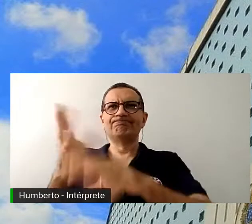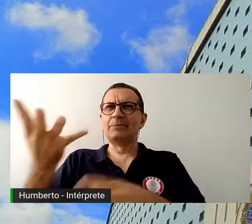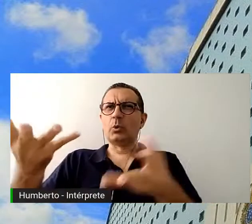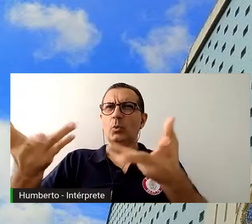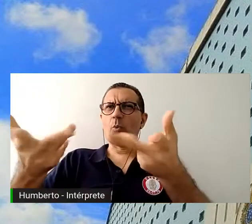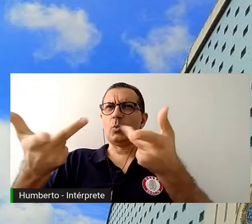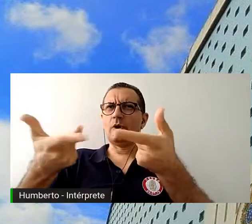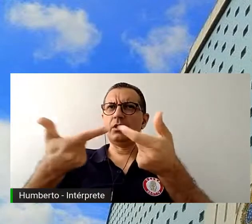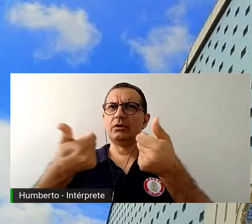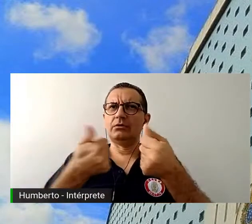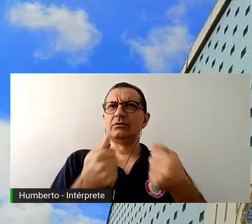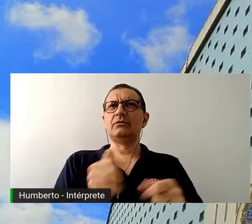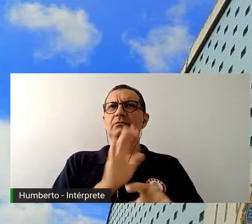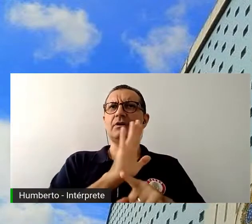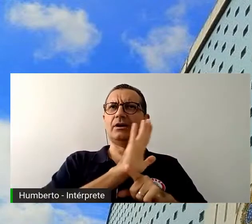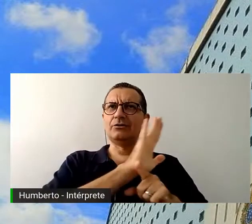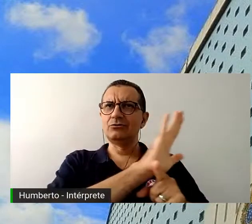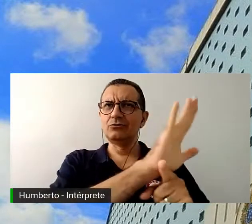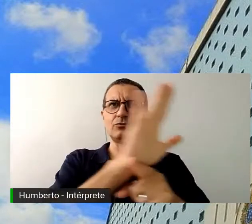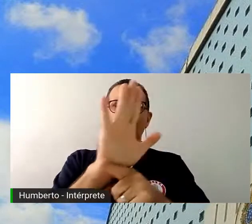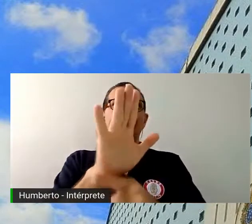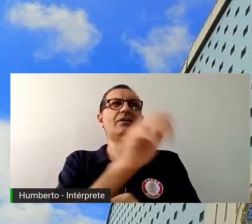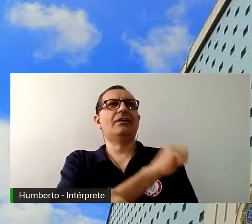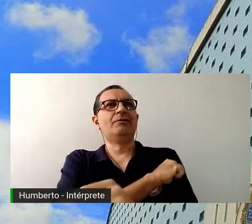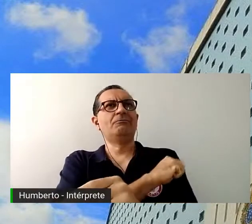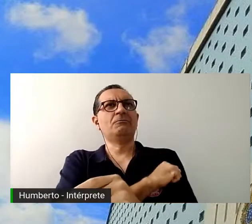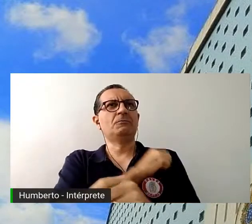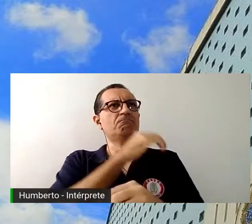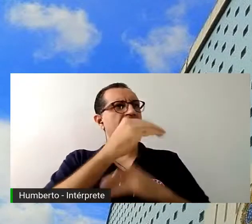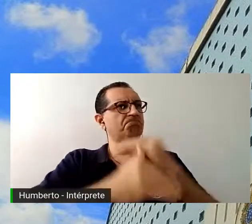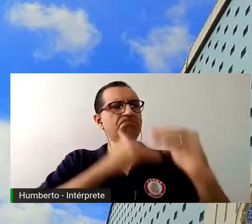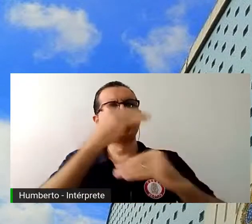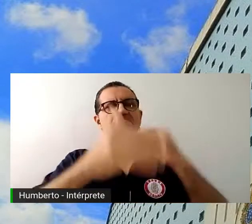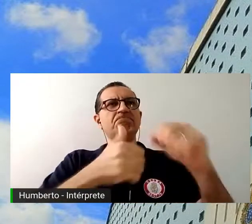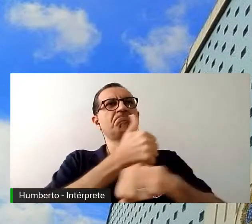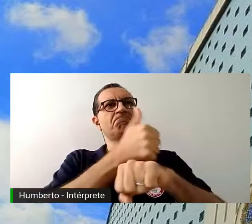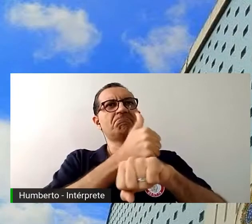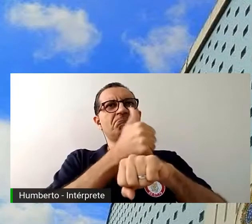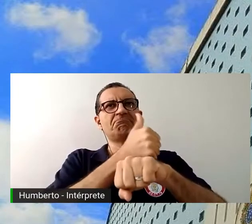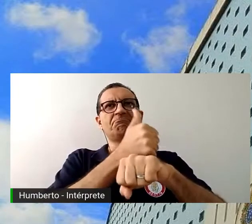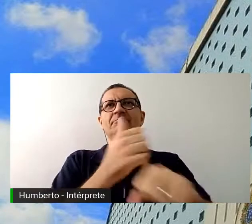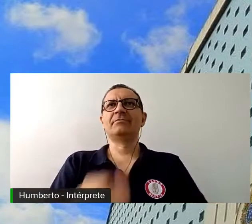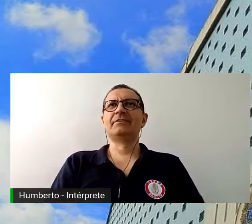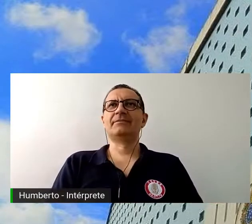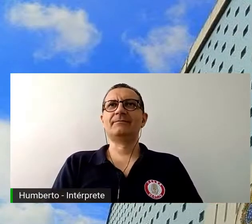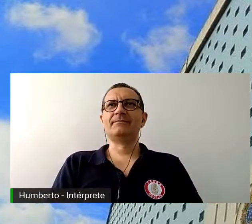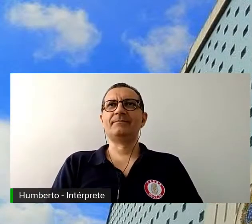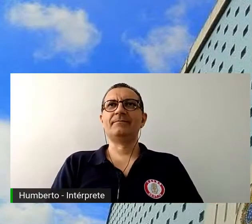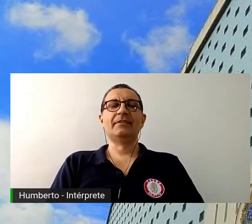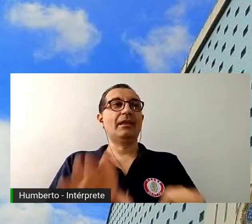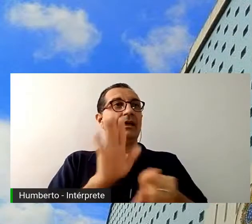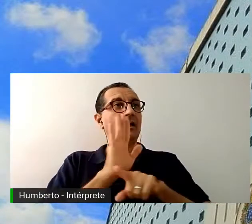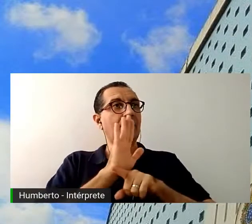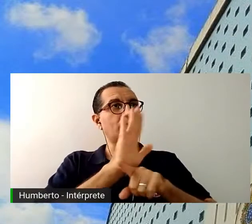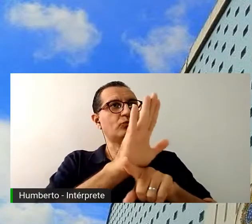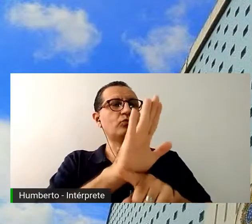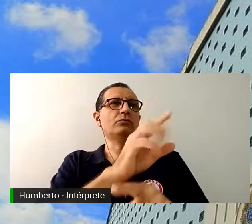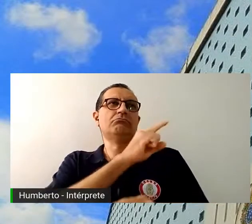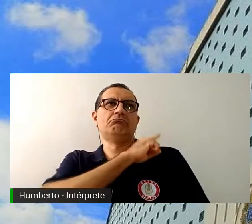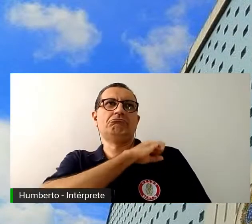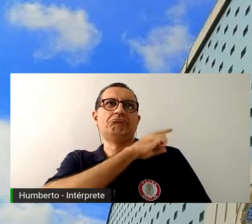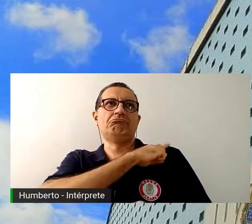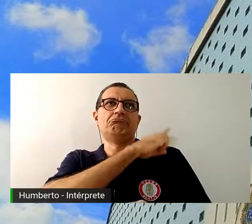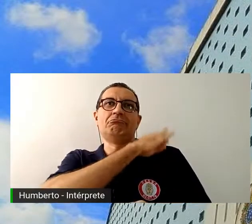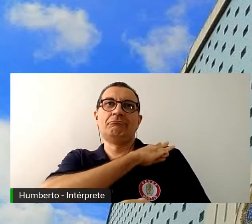trabalha dentro da concepção mesmo da educação, ela é integrada, né, a formação integrada do médio com o